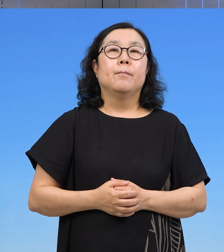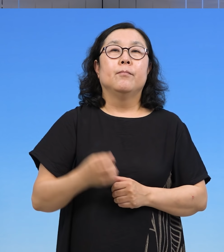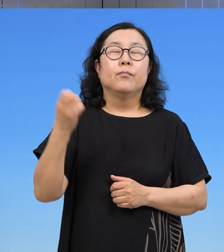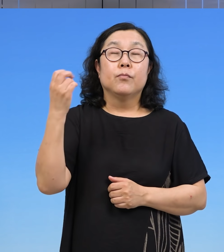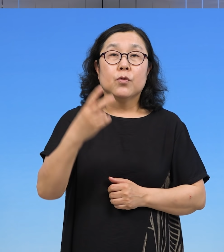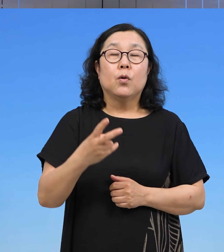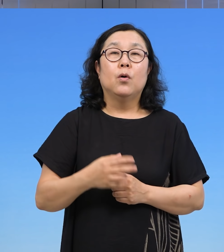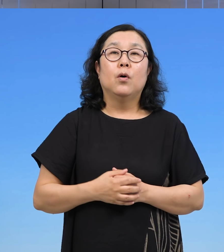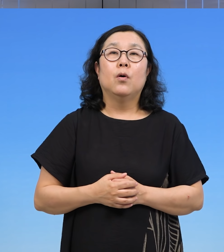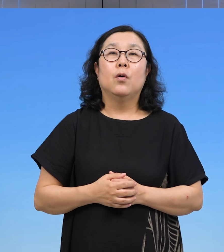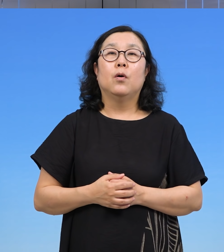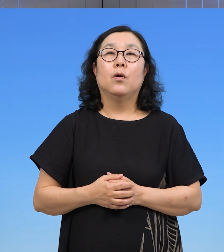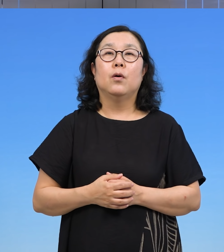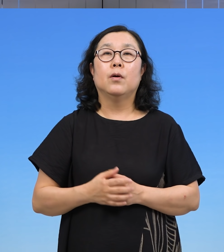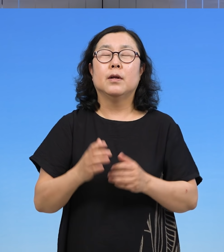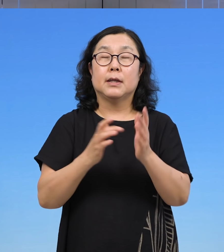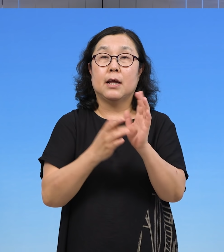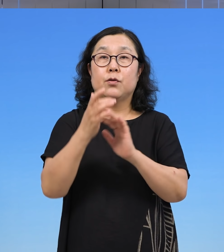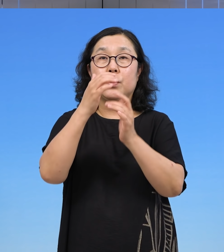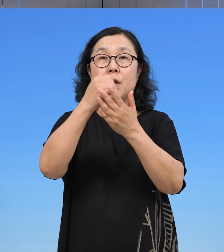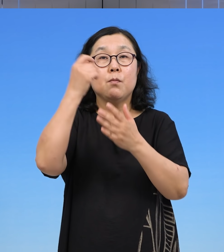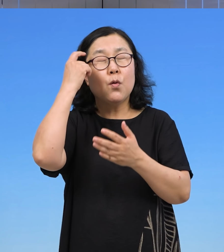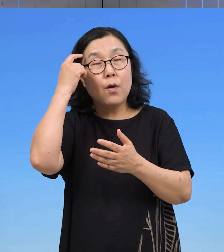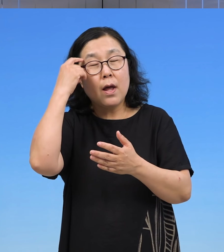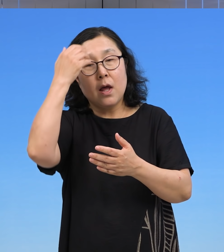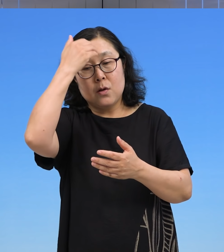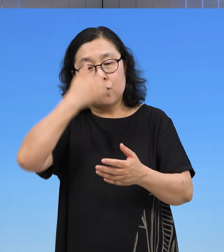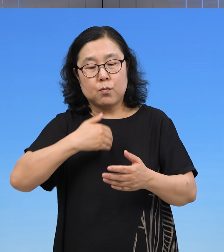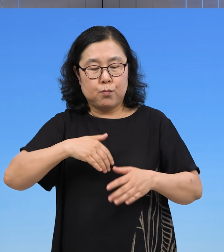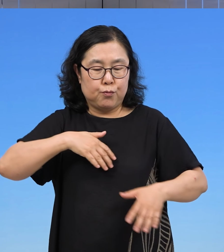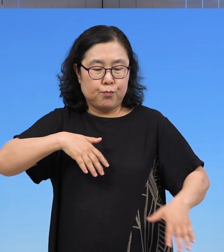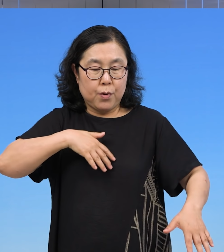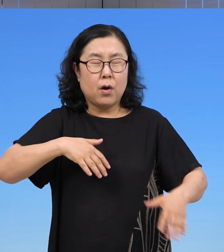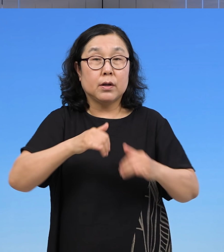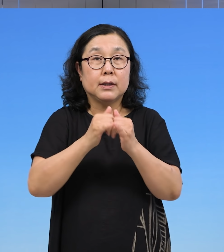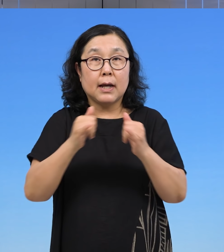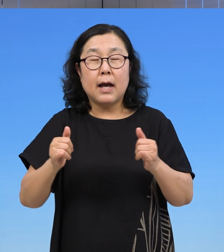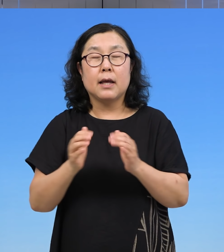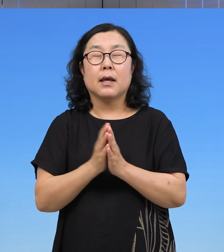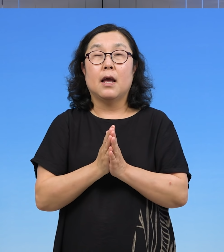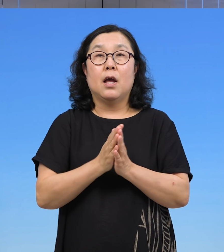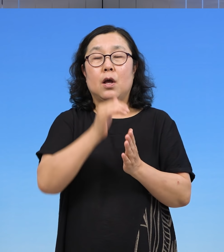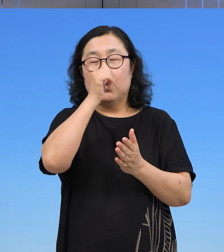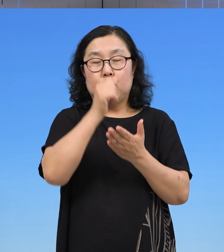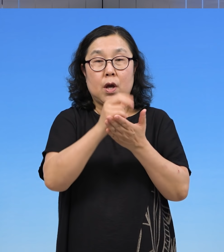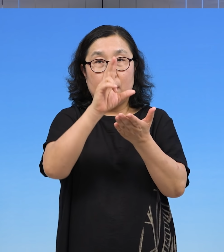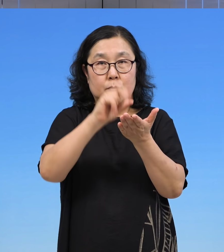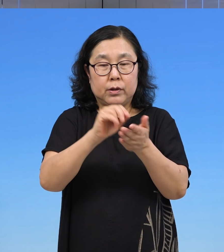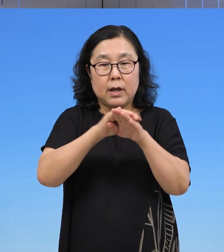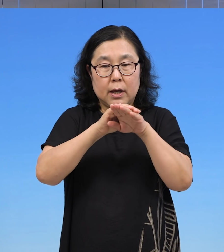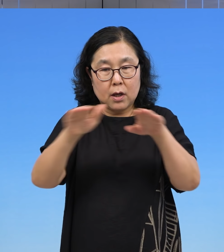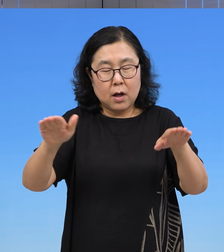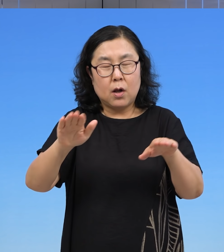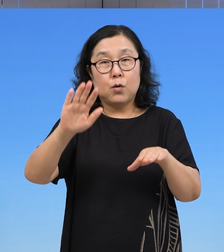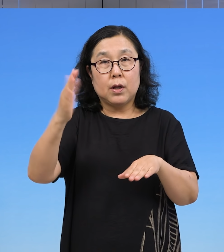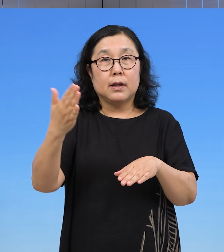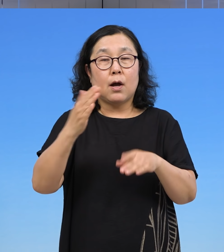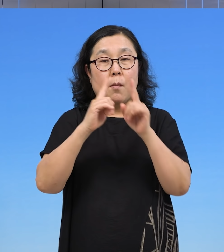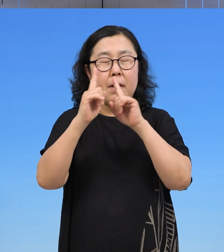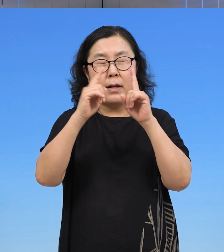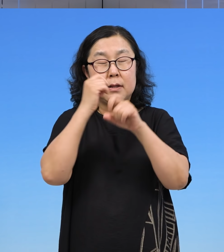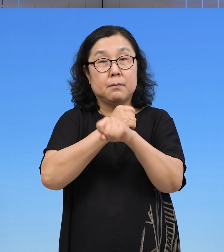그런가 하면 예수님이 왜 중풍병자에게 내 죄의 문제가 해결했다 왜 이